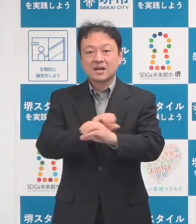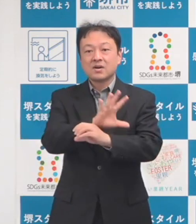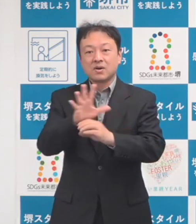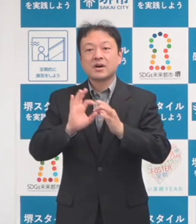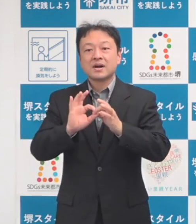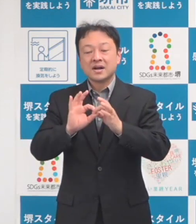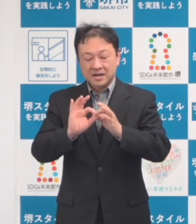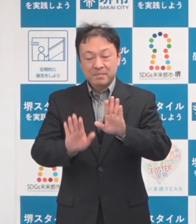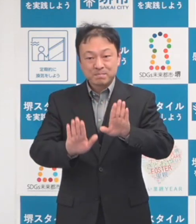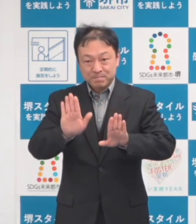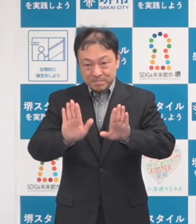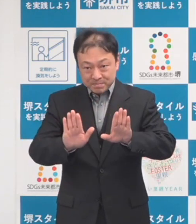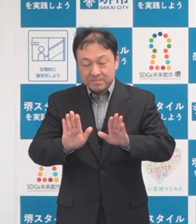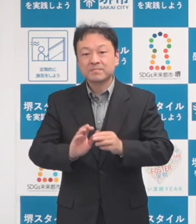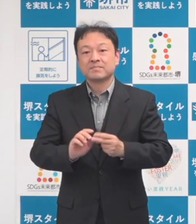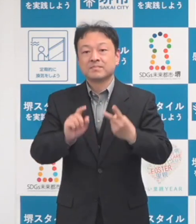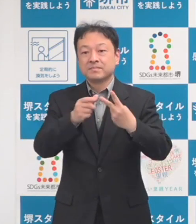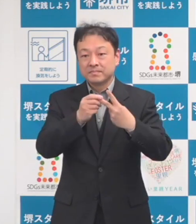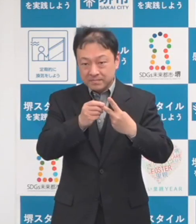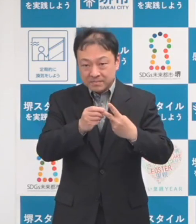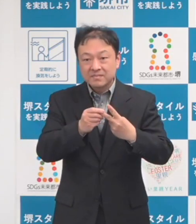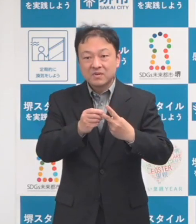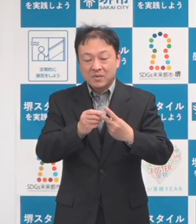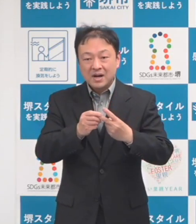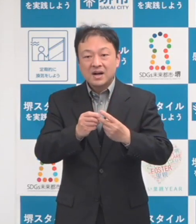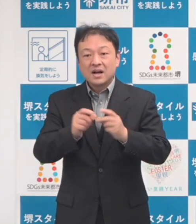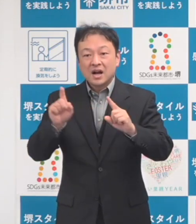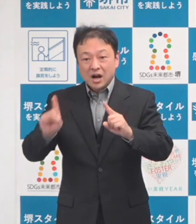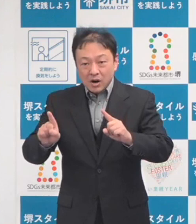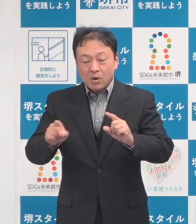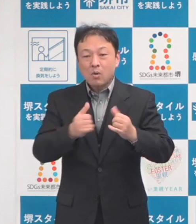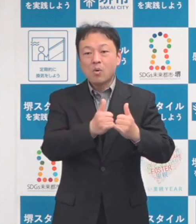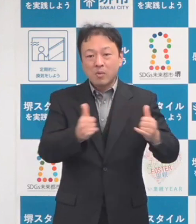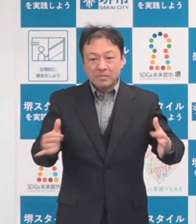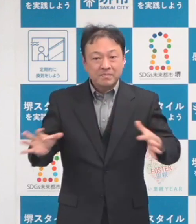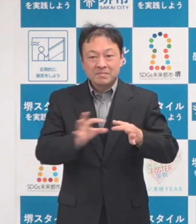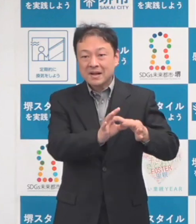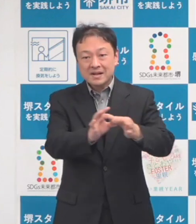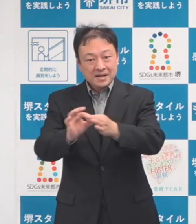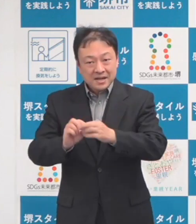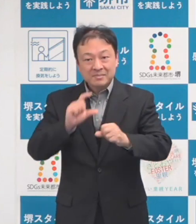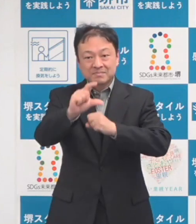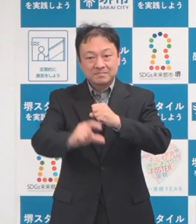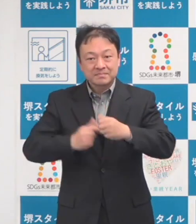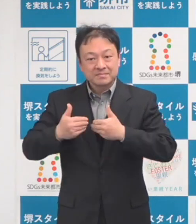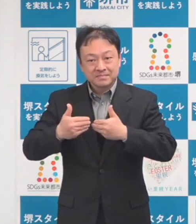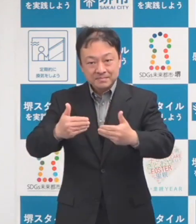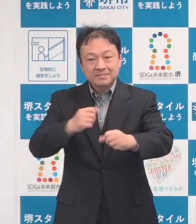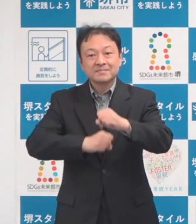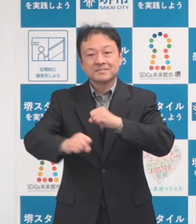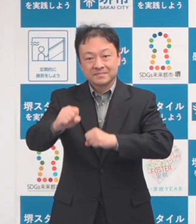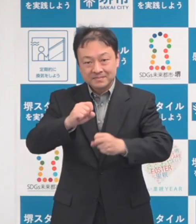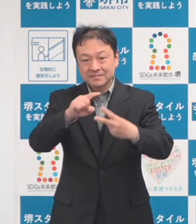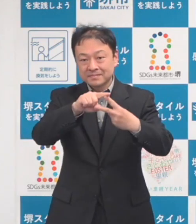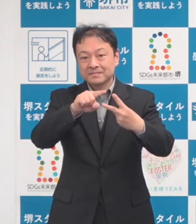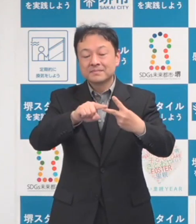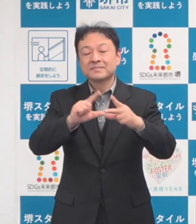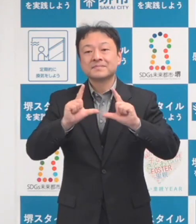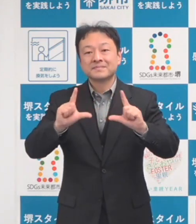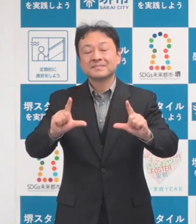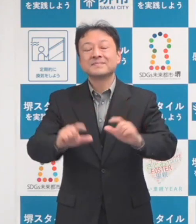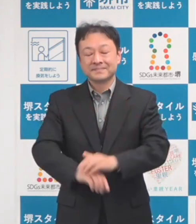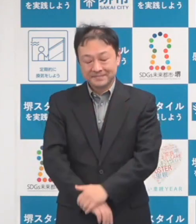の市内の状況、そして公民連携による SDGs 推進の取り組みについてお伝えをいたします。